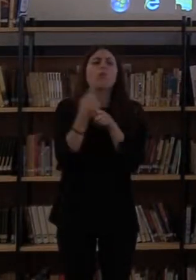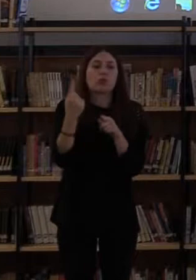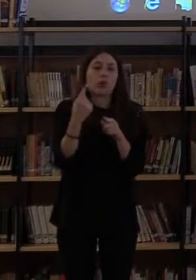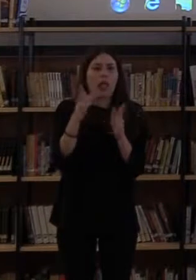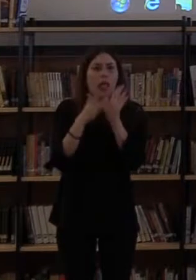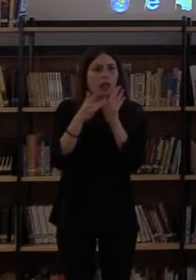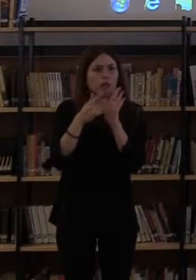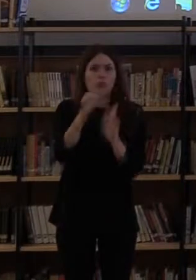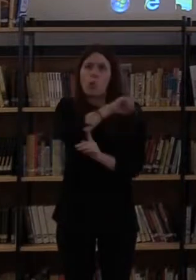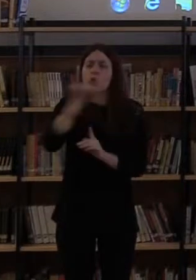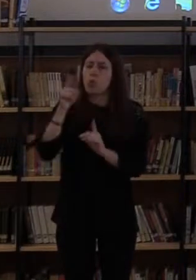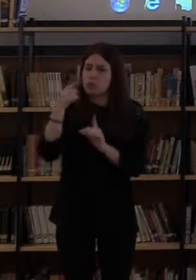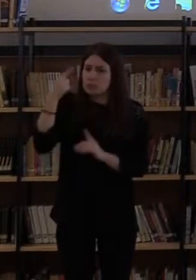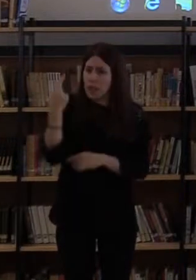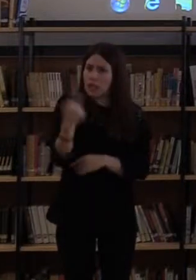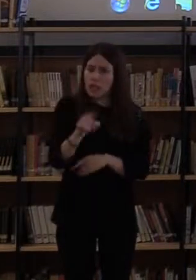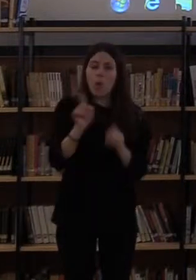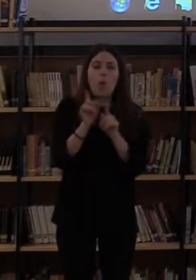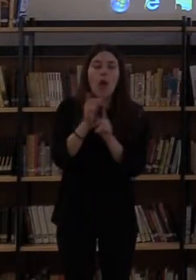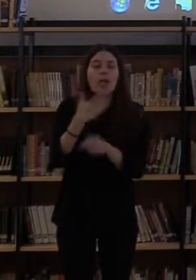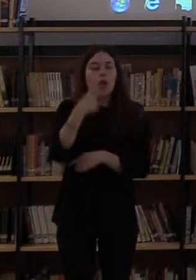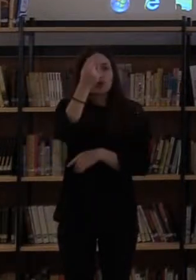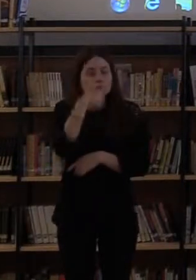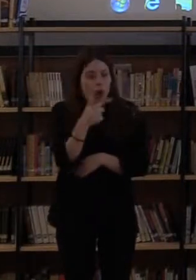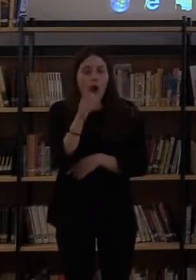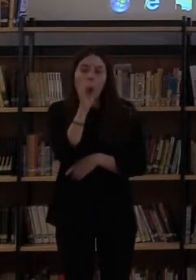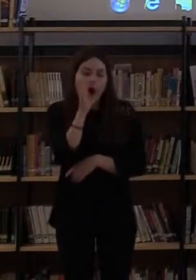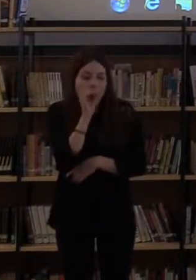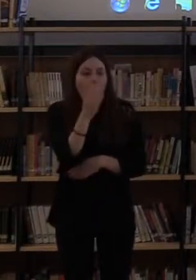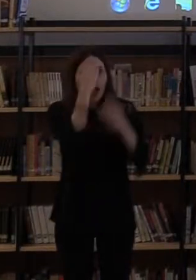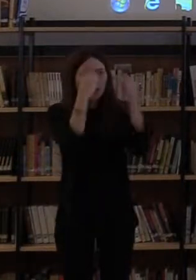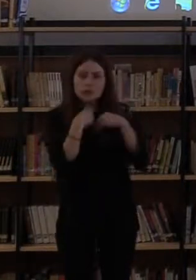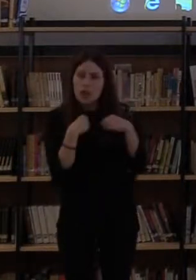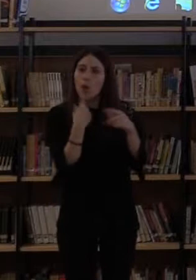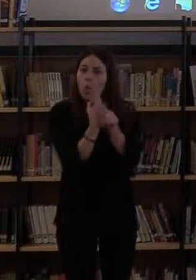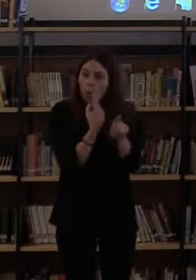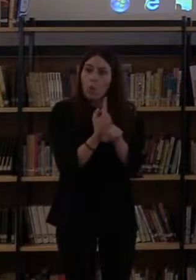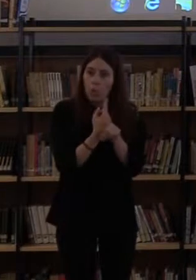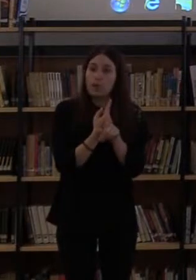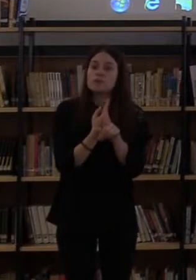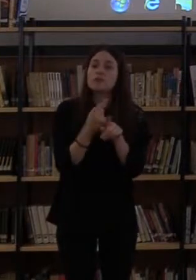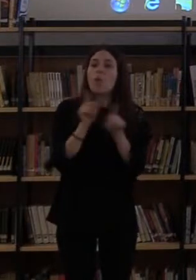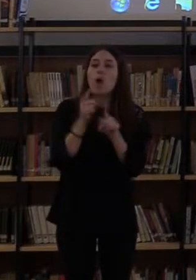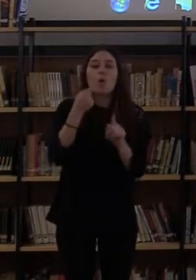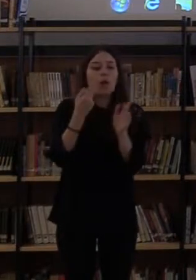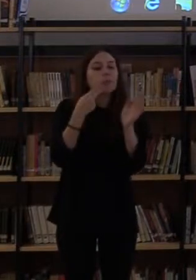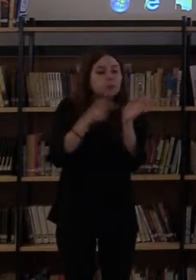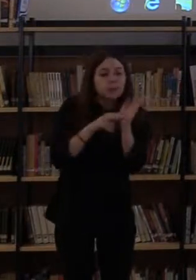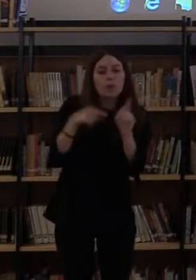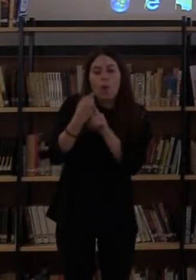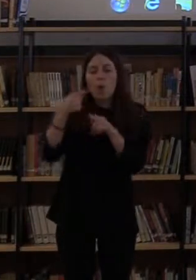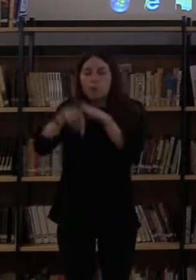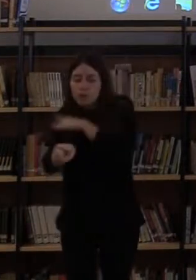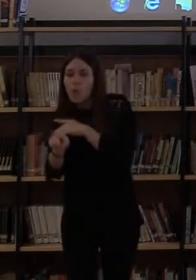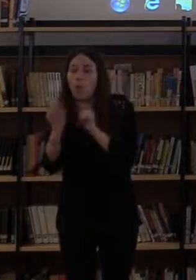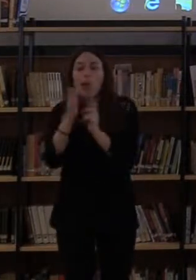livros são especiais, tem a magia de contar histórias, de nos ensinar aquilo que está para além da realidade, de nos